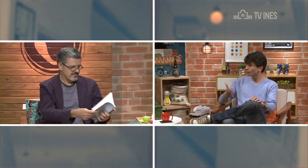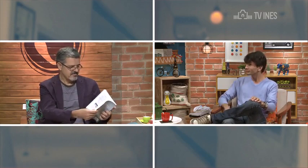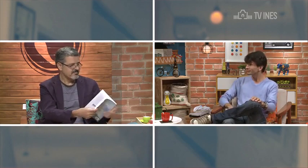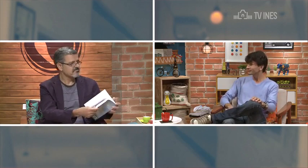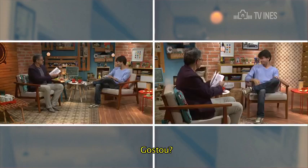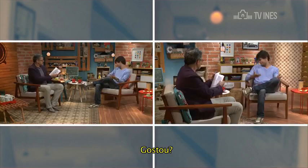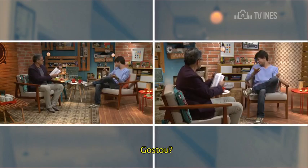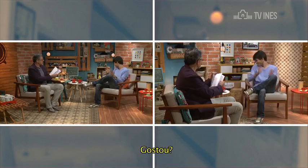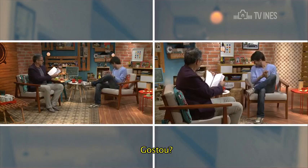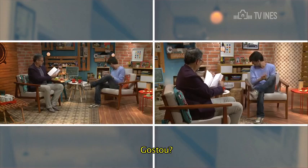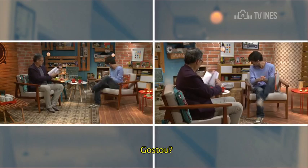E aí gostou